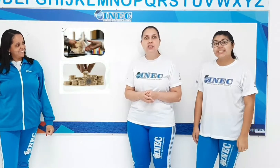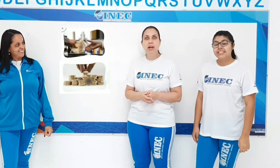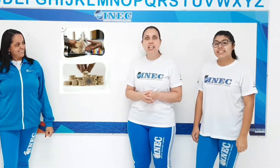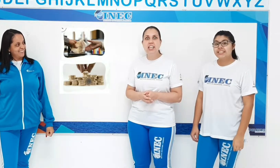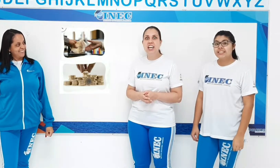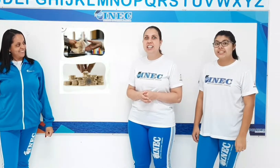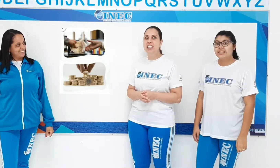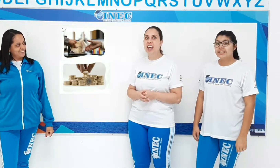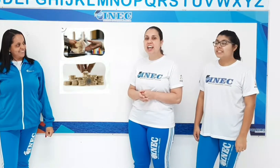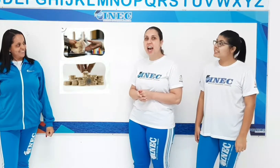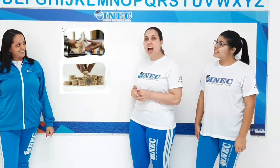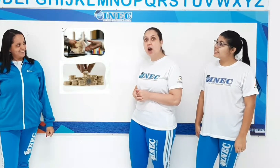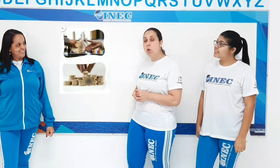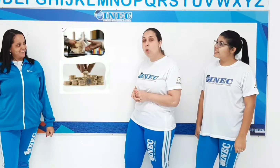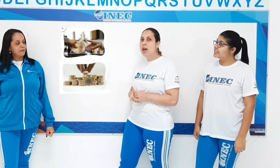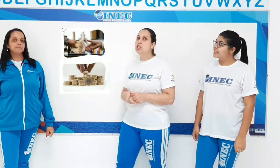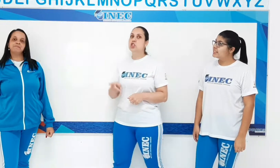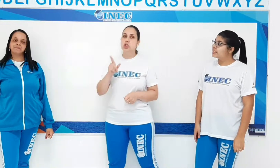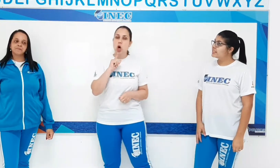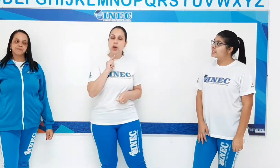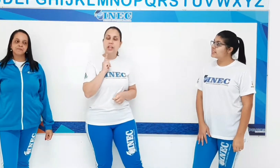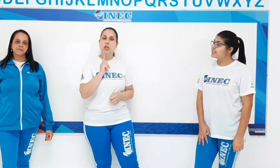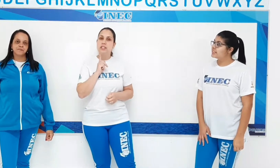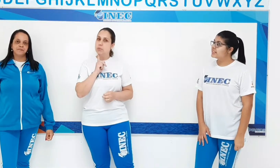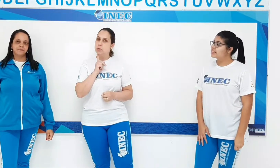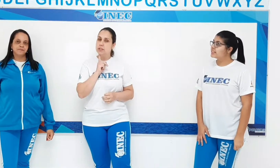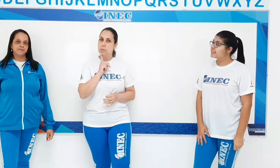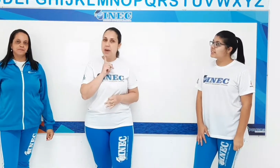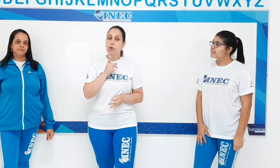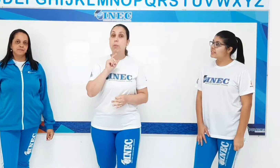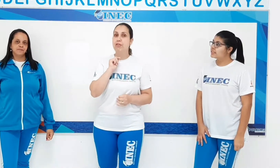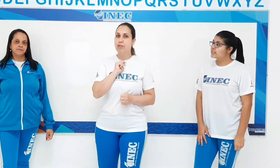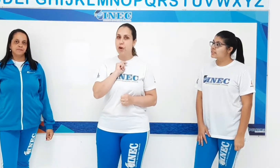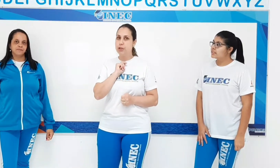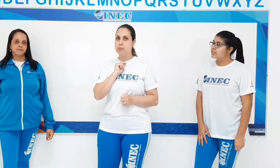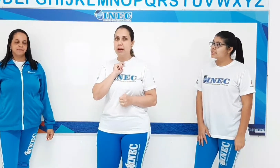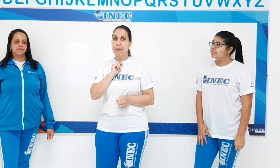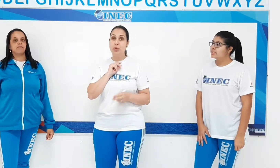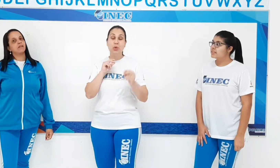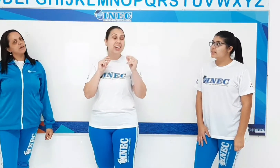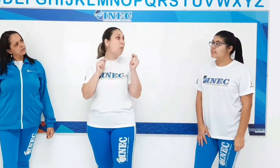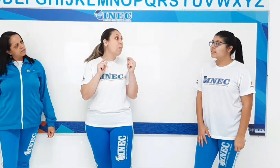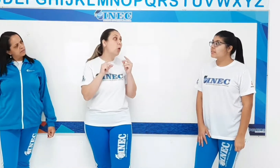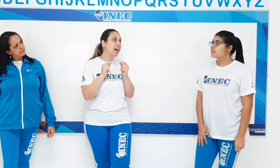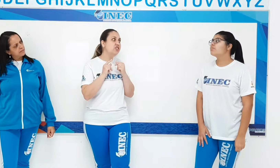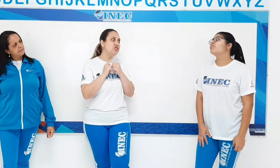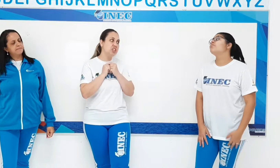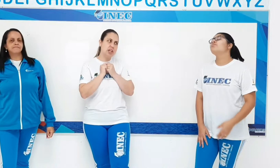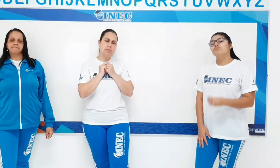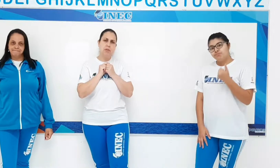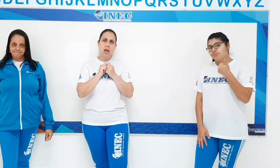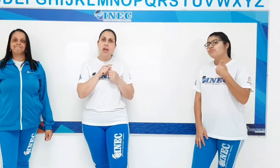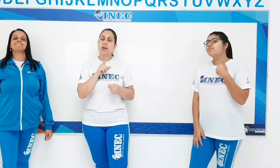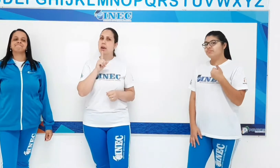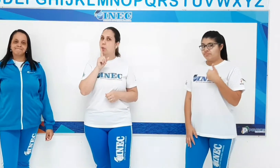Verdade, Tia Maria, que legal! Só que nós temos também uma forma de pagamento que é um pouco